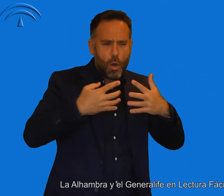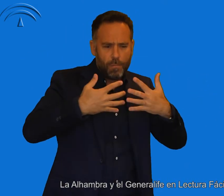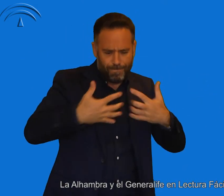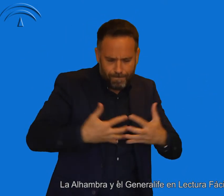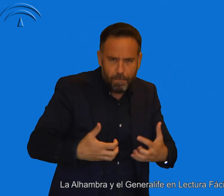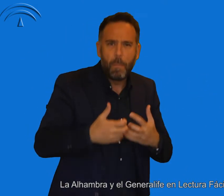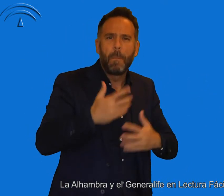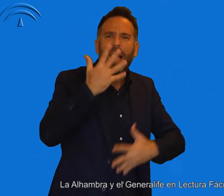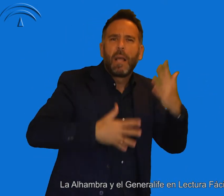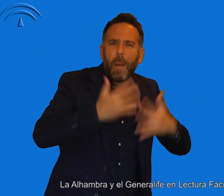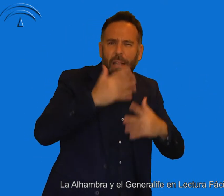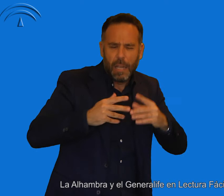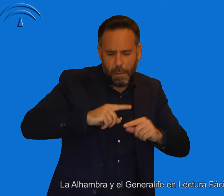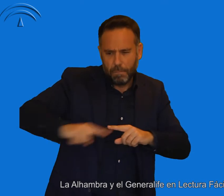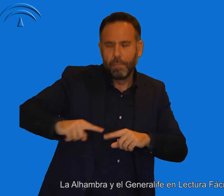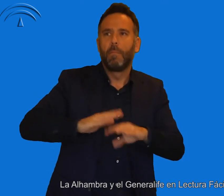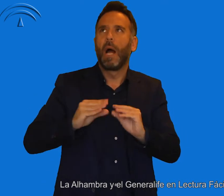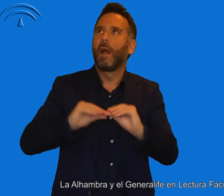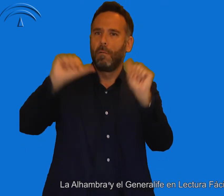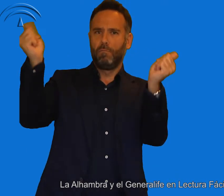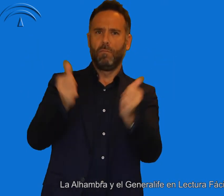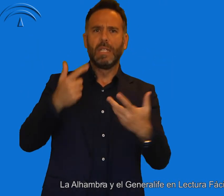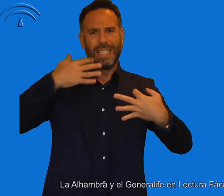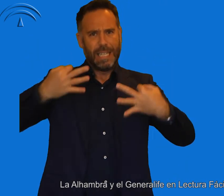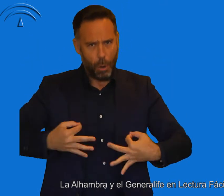reglas matemáticas para hacer edificios seguros y bonitos.